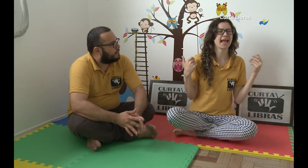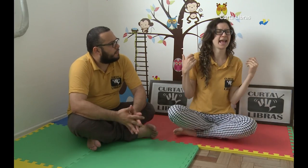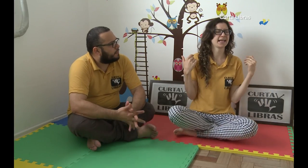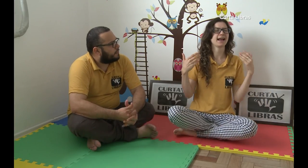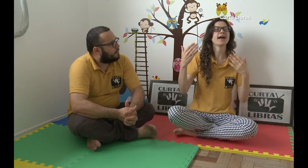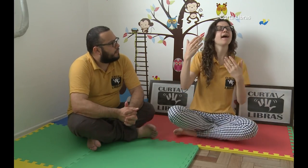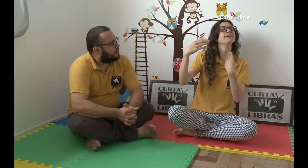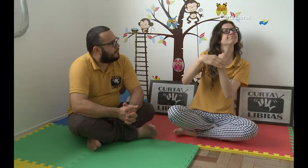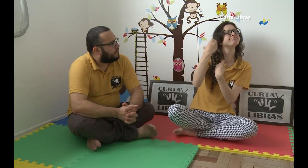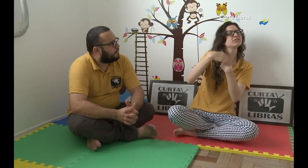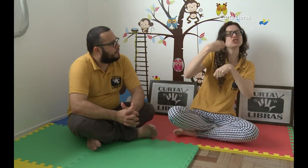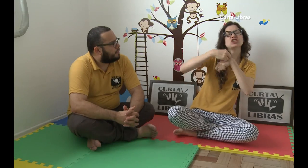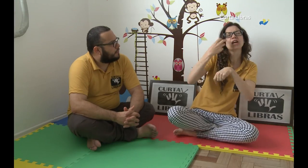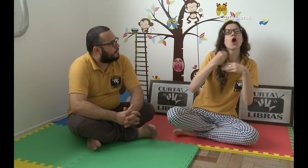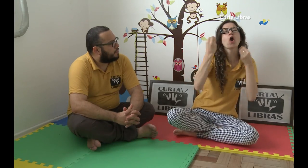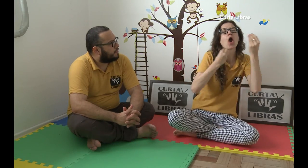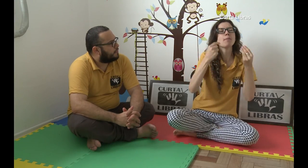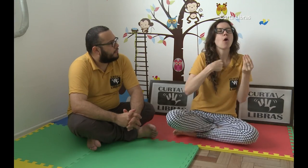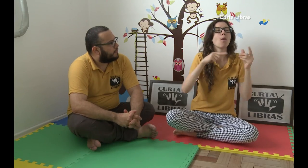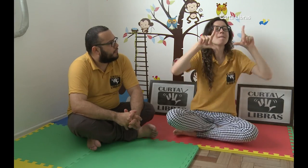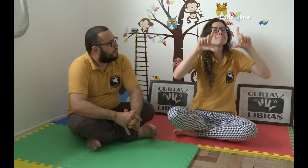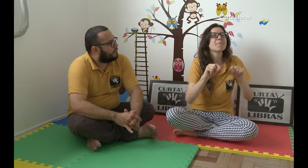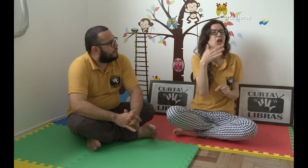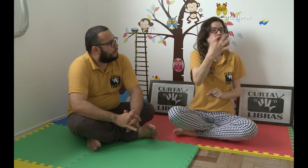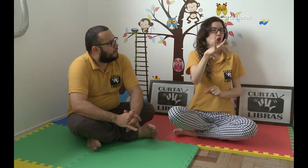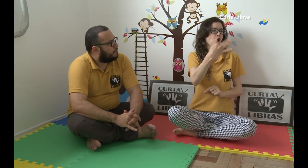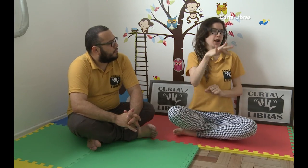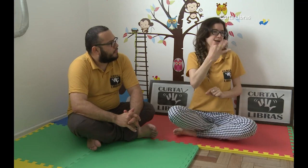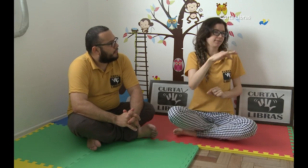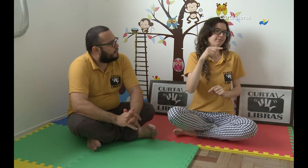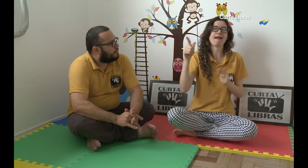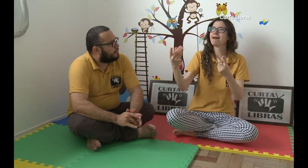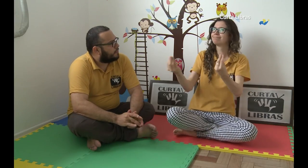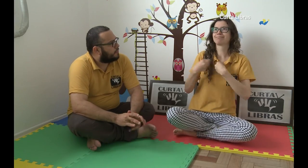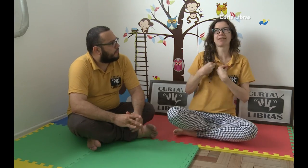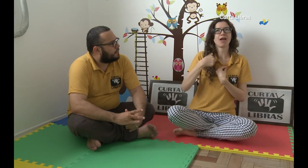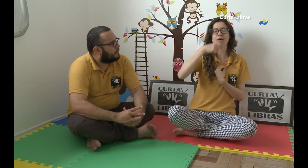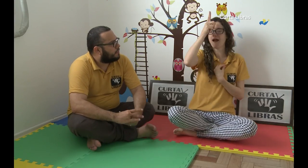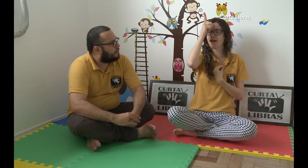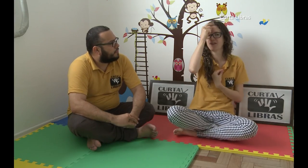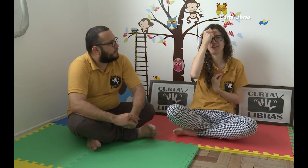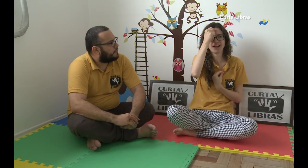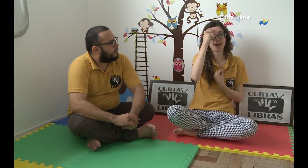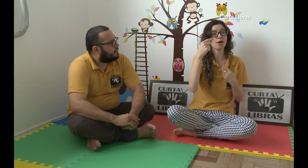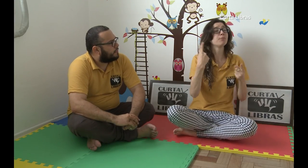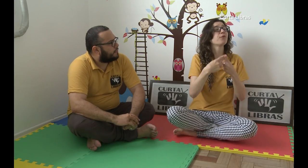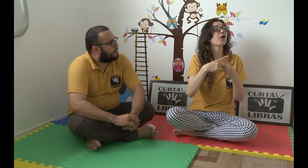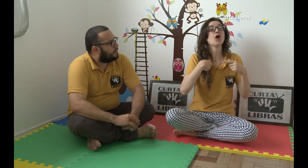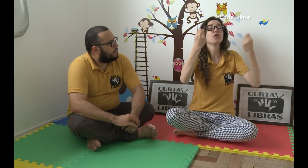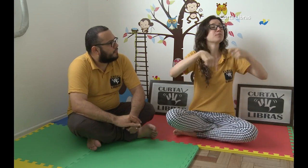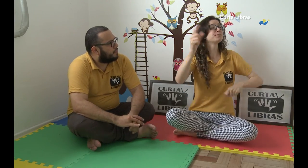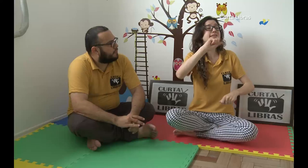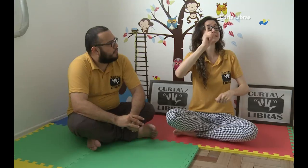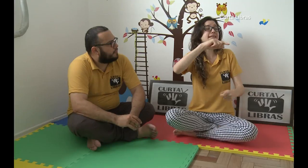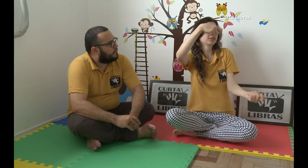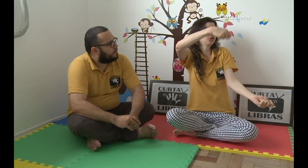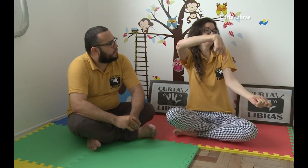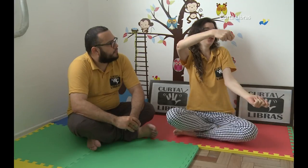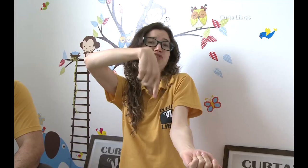De como diminuir a dor Ela me deu um alívio Porque eu não precisei De medicamentos Para acelerar o parto E nem para diminuir a